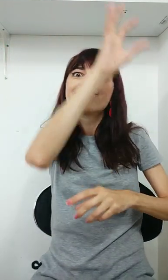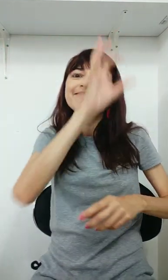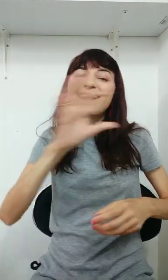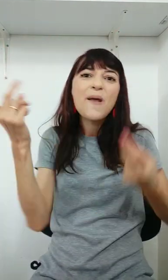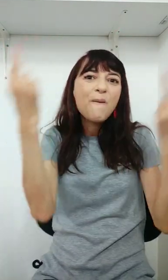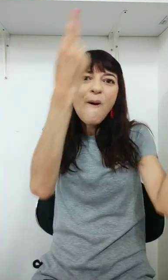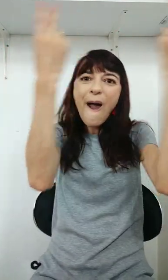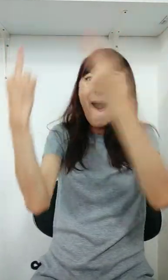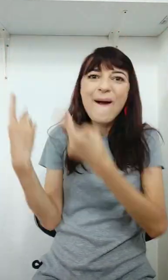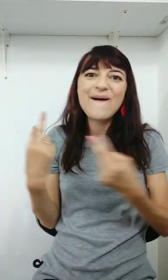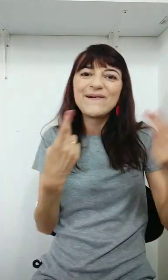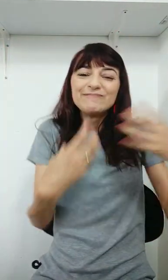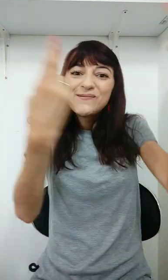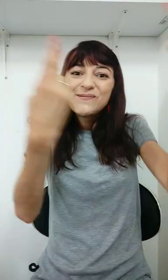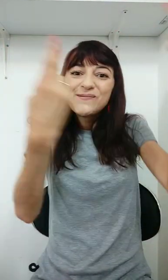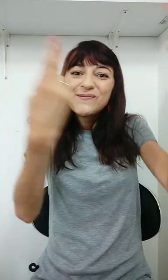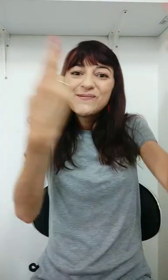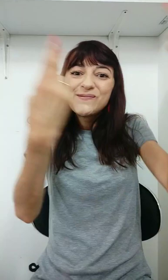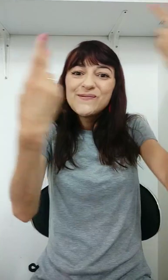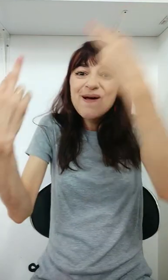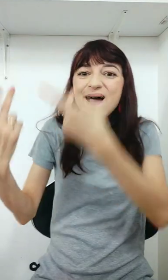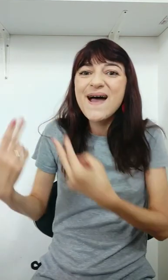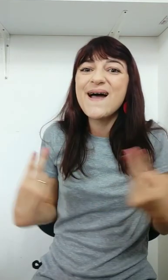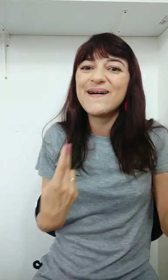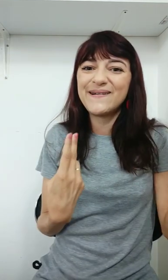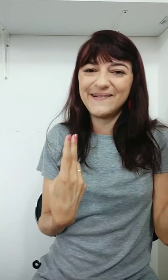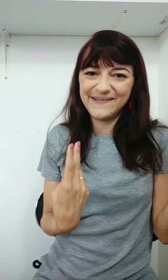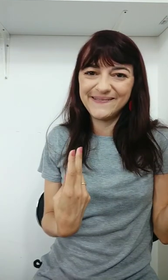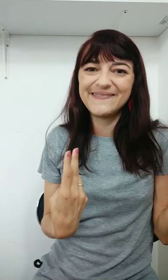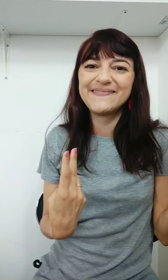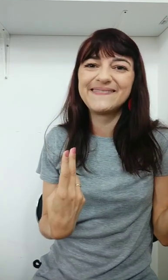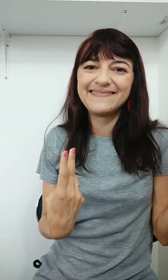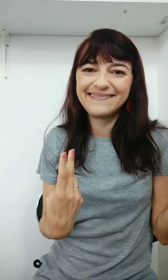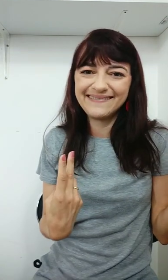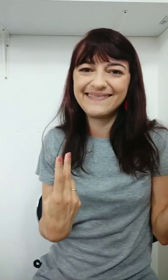comemorado só no Brasil, é chamado mundialmente, tá bom?